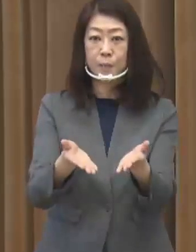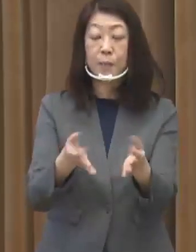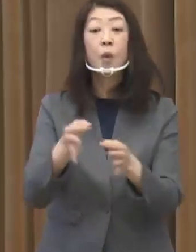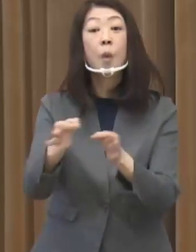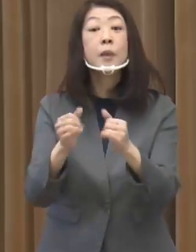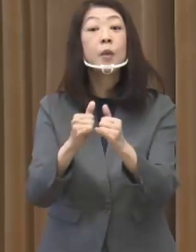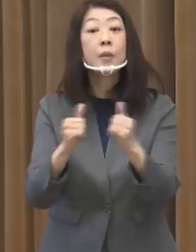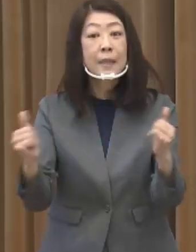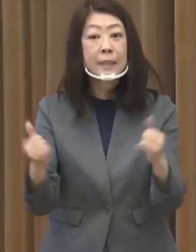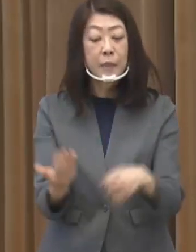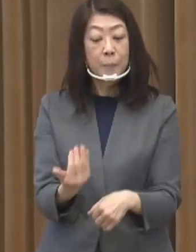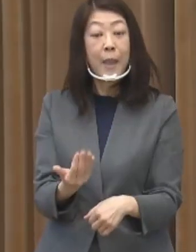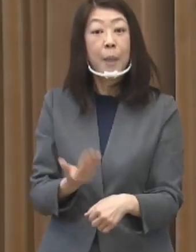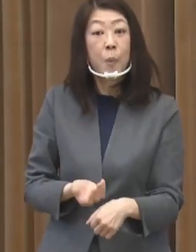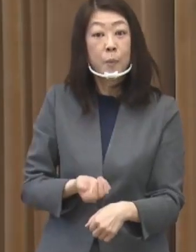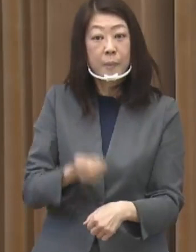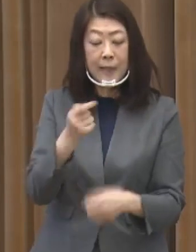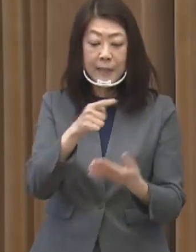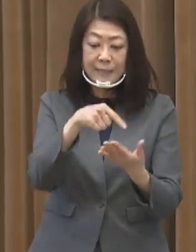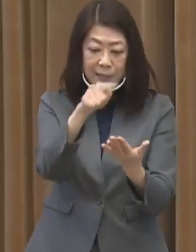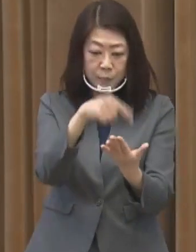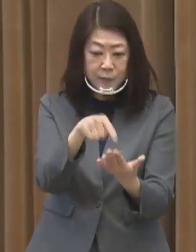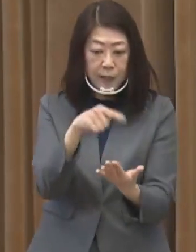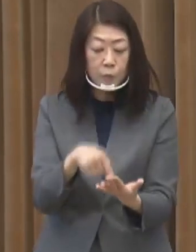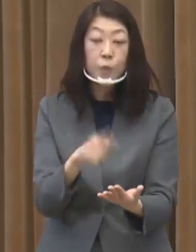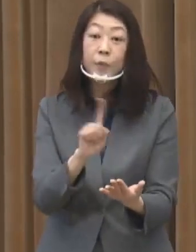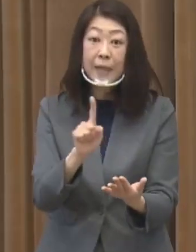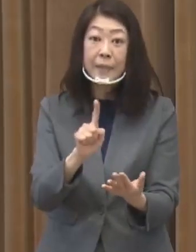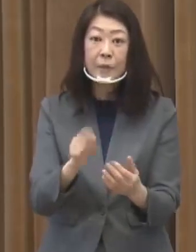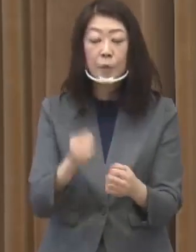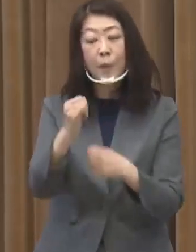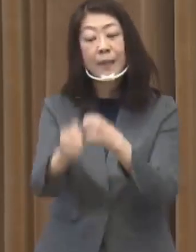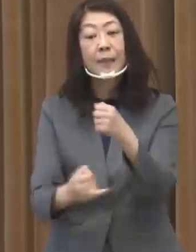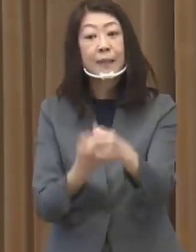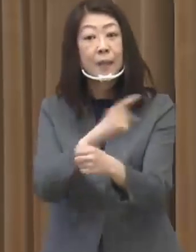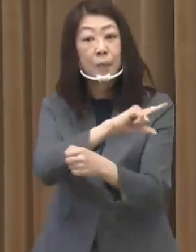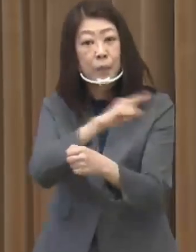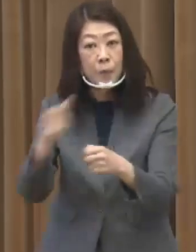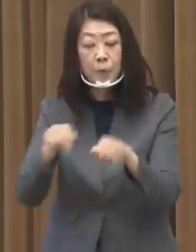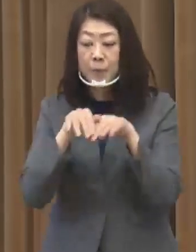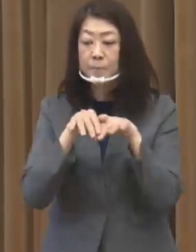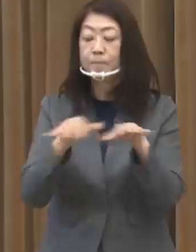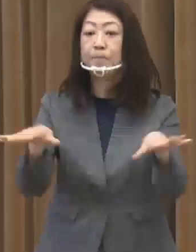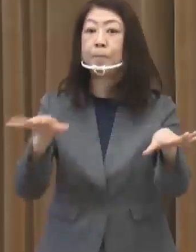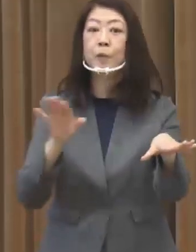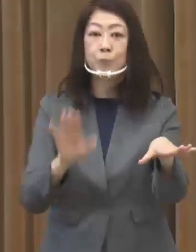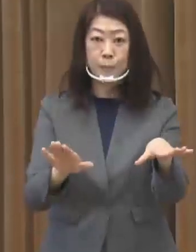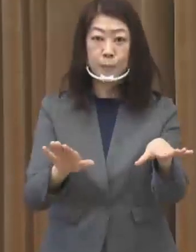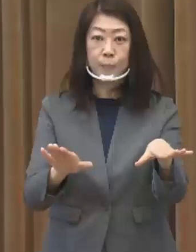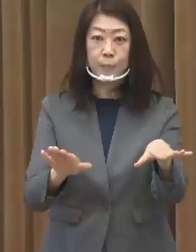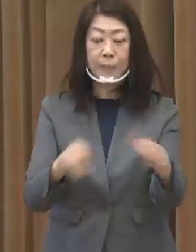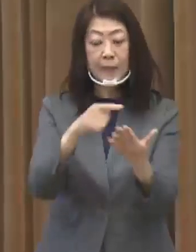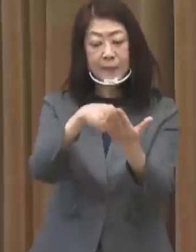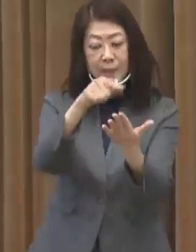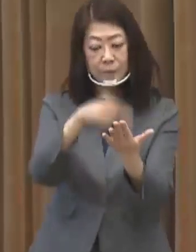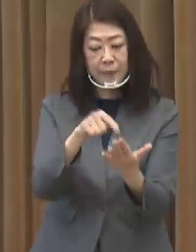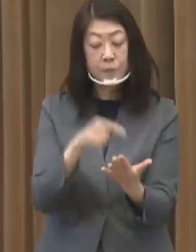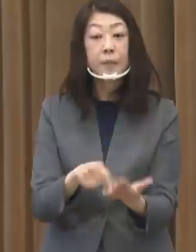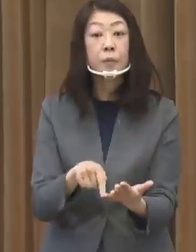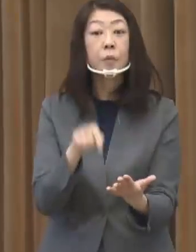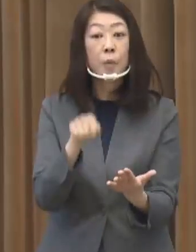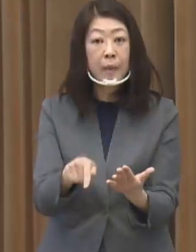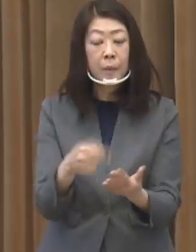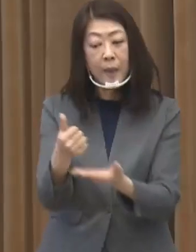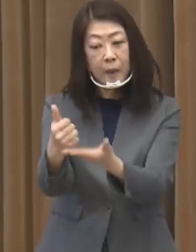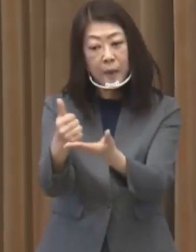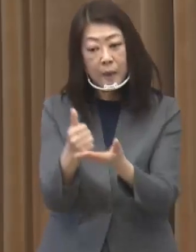じめチェックする項目をすべてインターネット等を通じて周知をさせていただきます。チェック項目は、来店者の